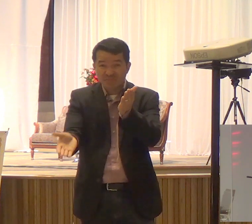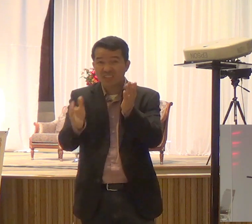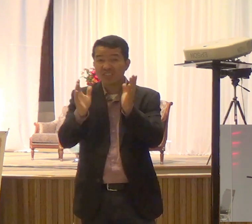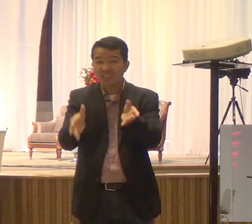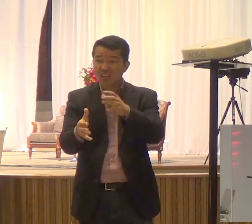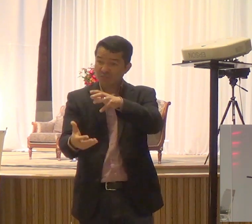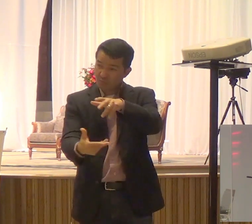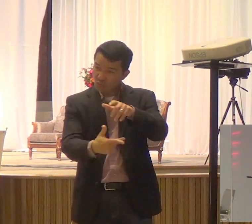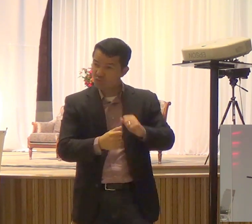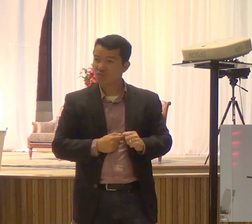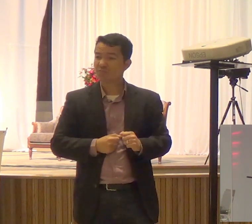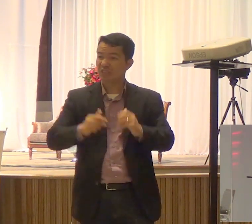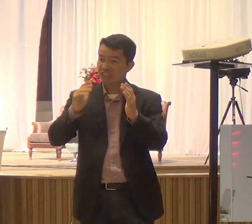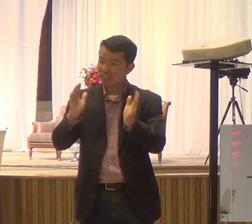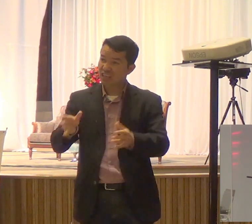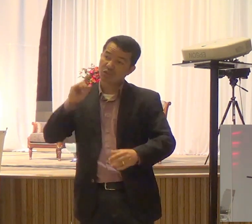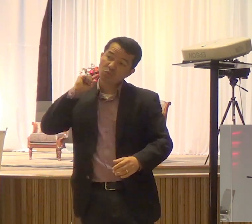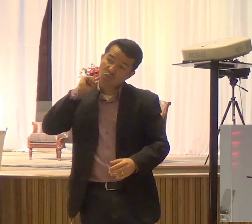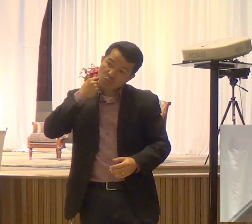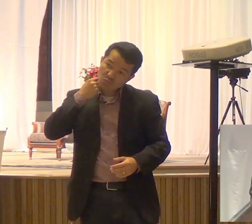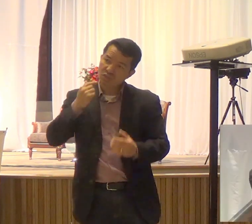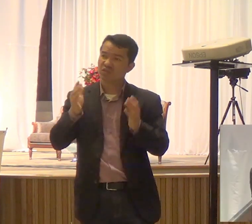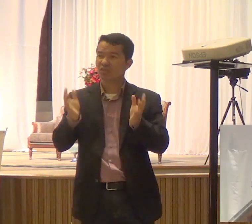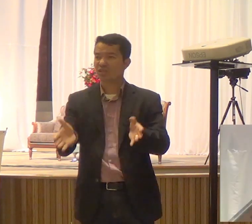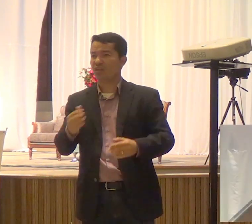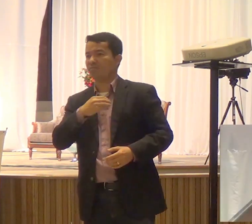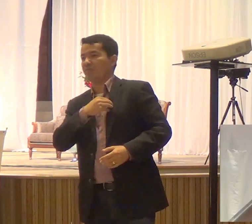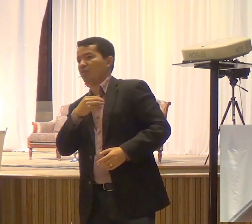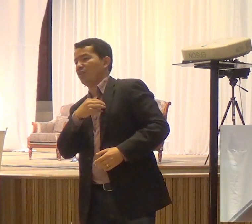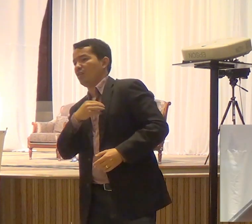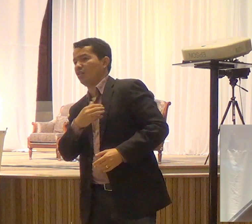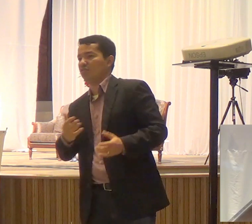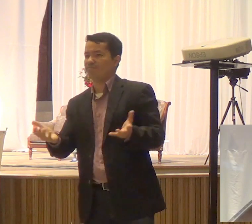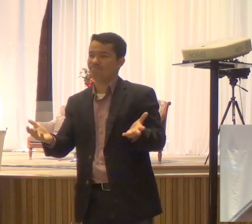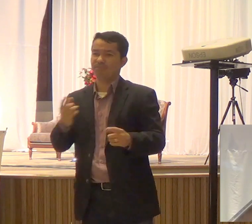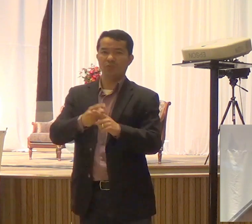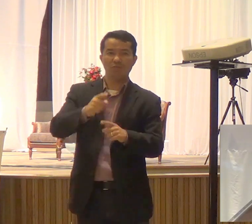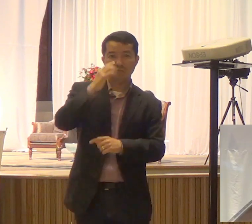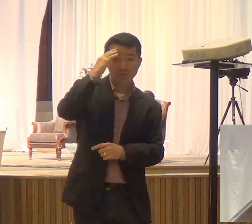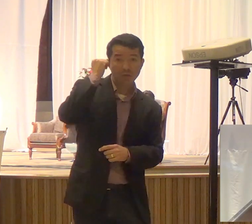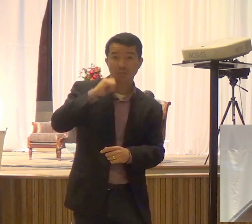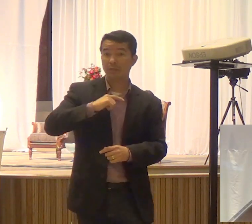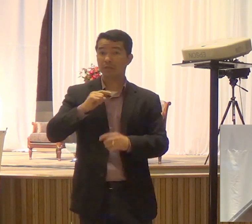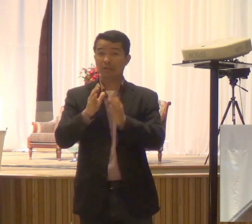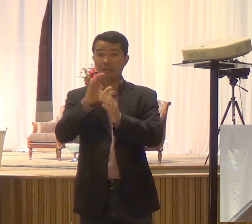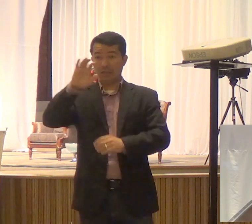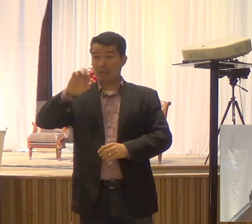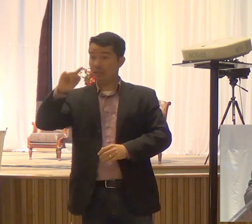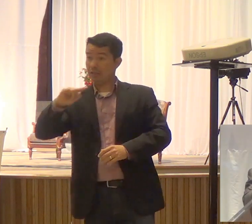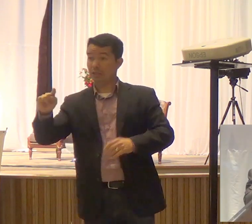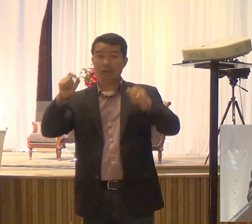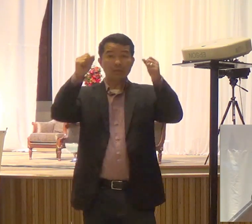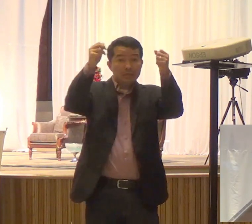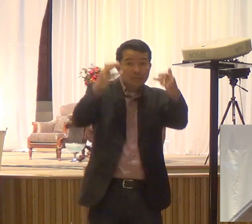pouquinhos uma videirinha infrutífera. E essa videira que está sendo criticada, a